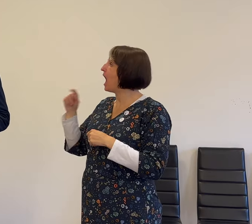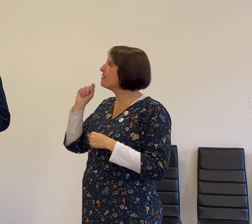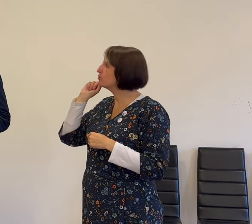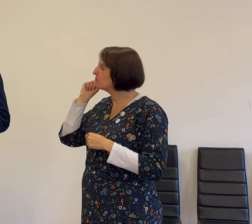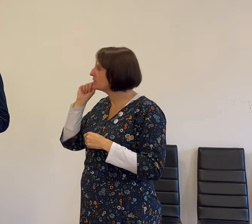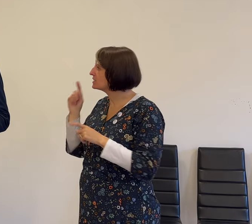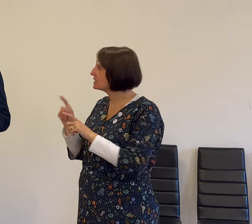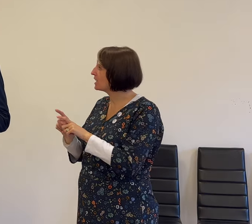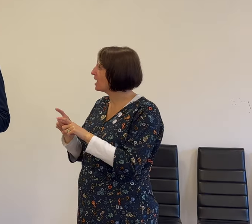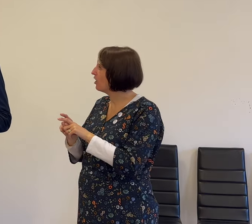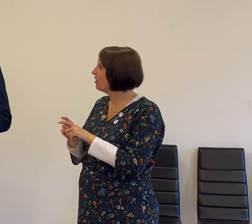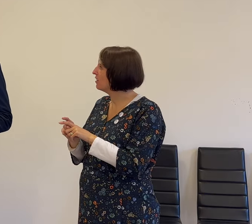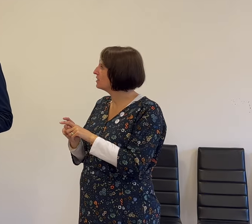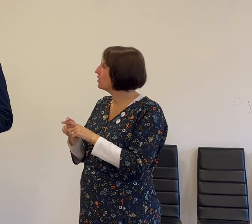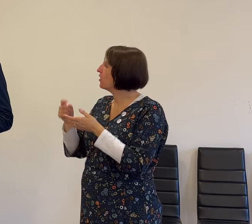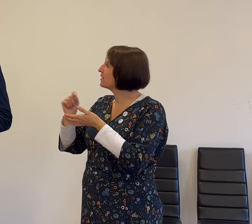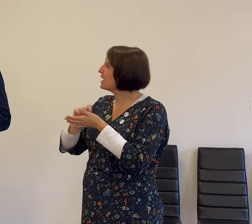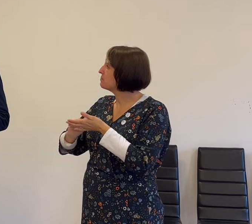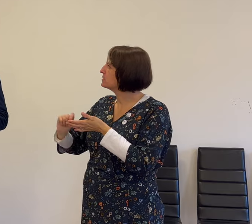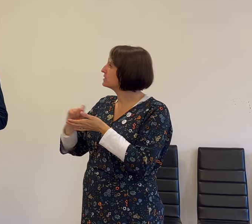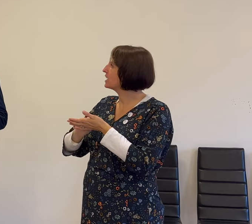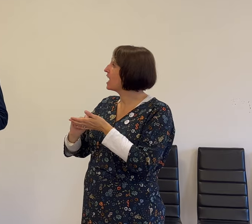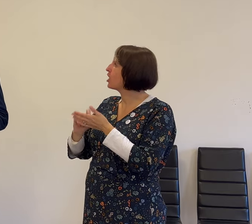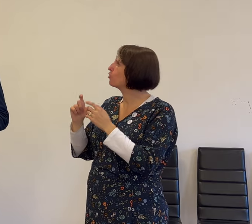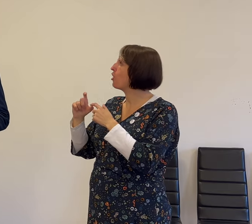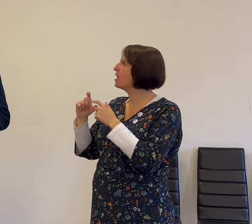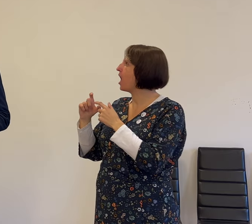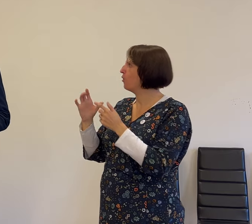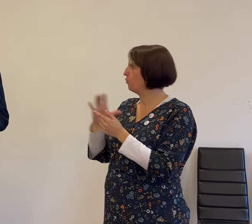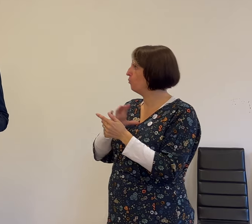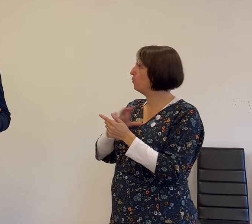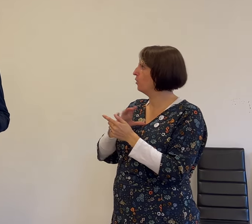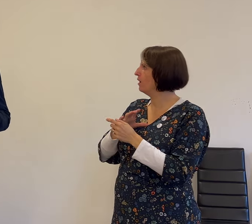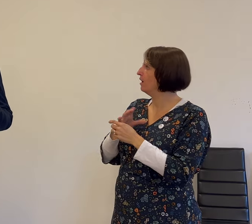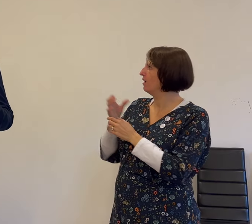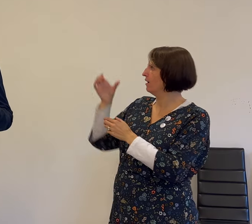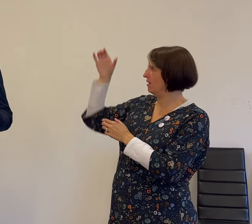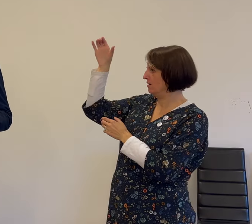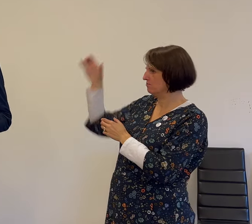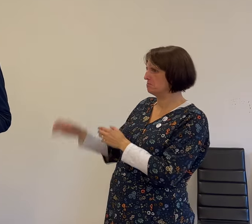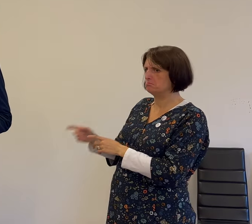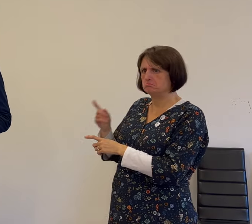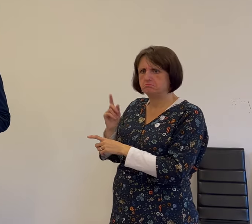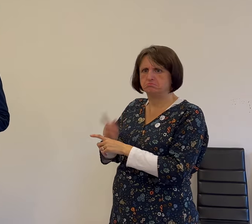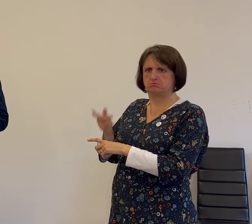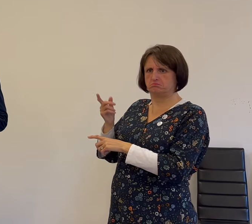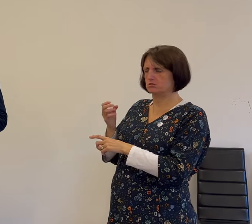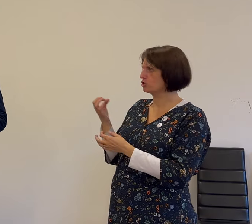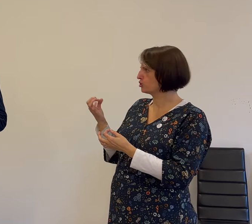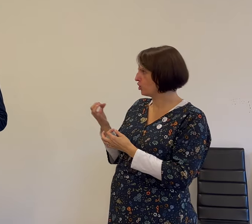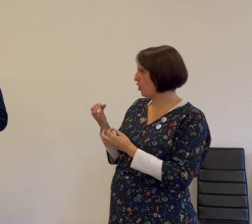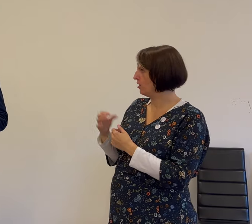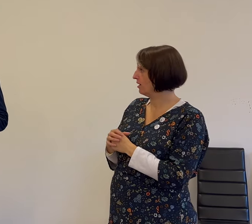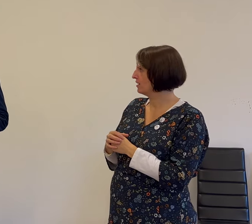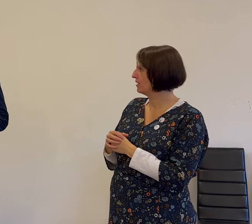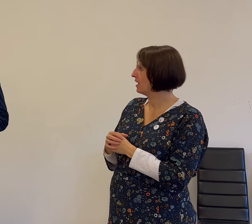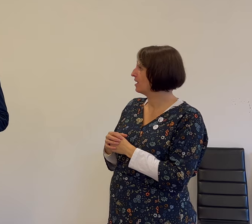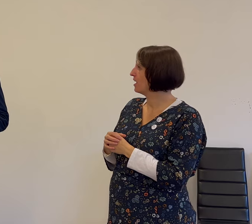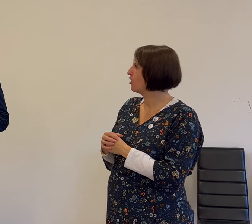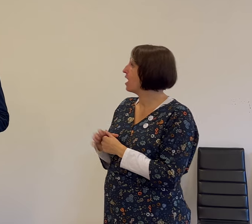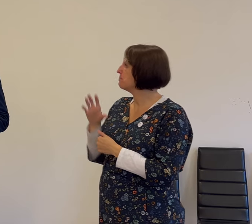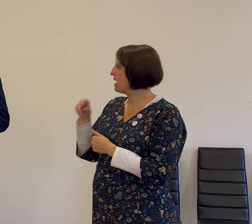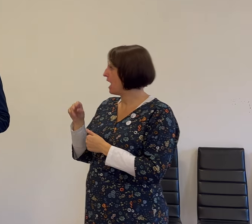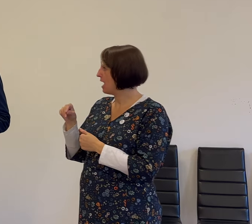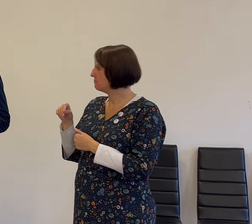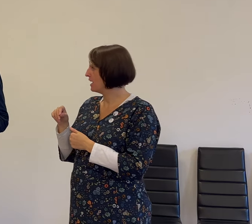si, také u popisu Goliáše, tam máme velmi přesné údaje. To znamená, máme tam